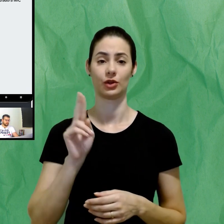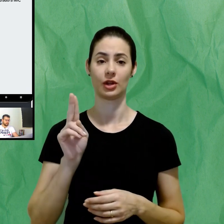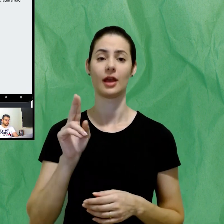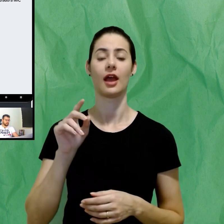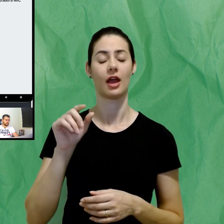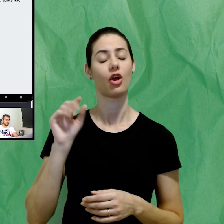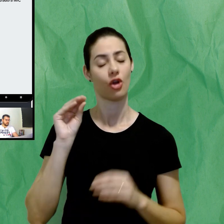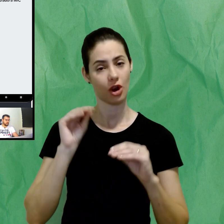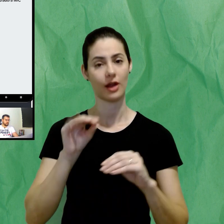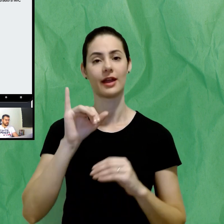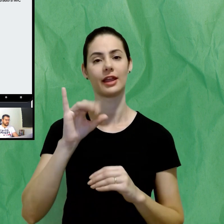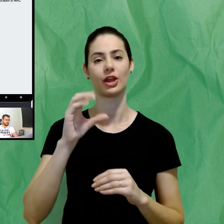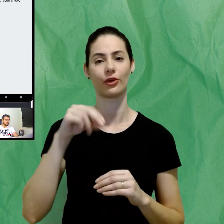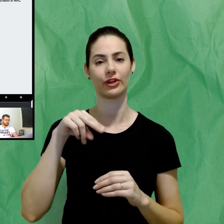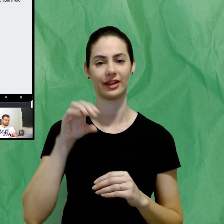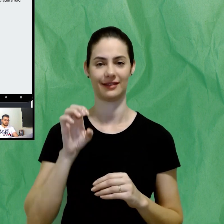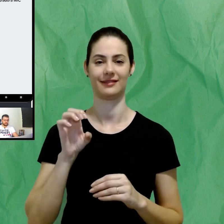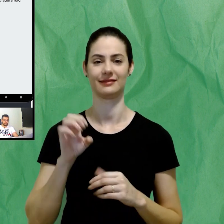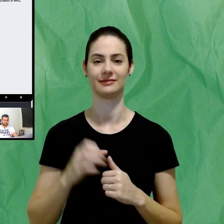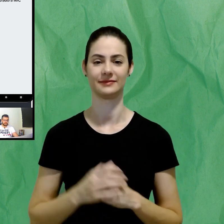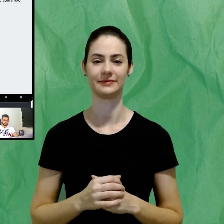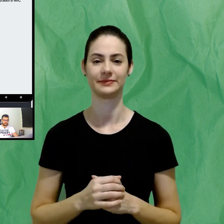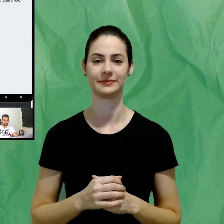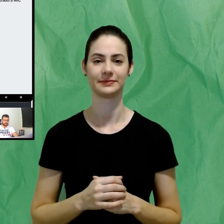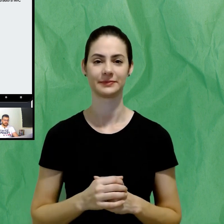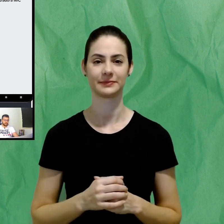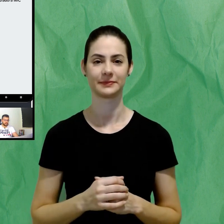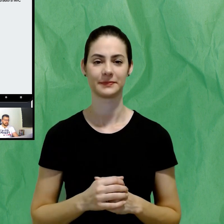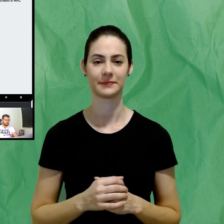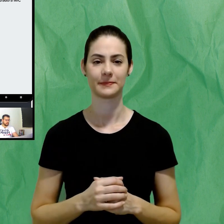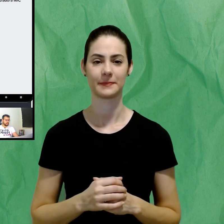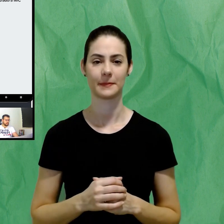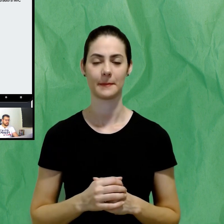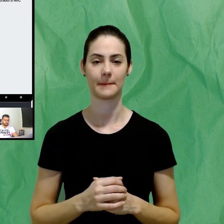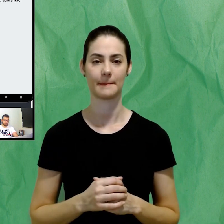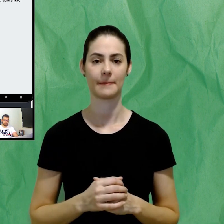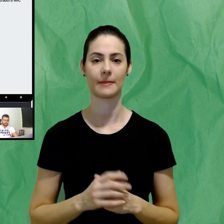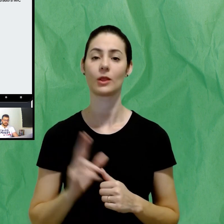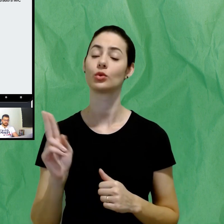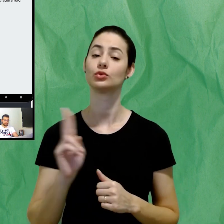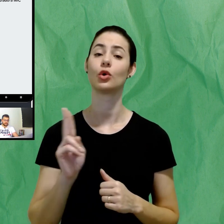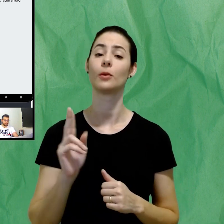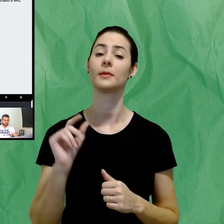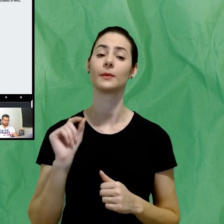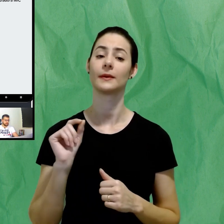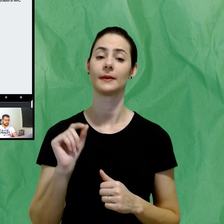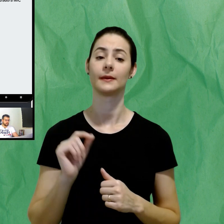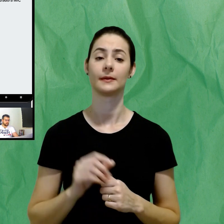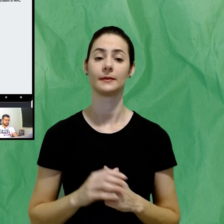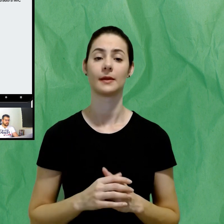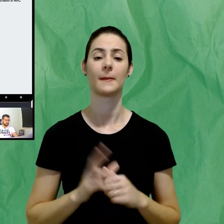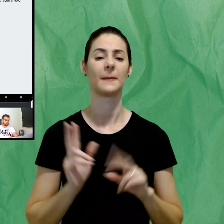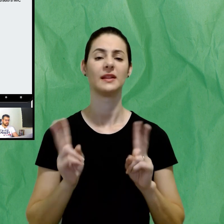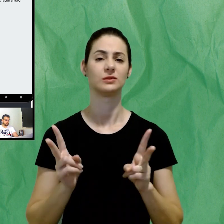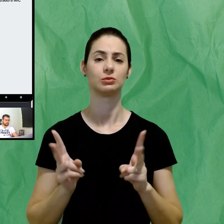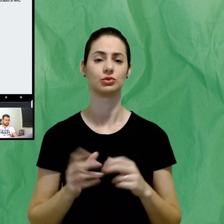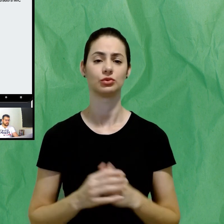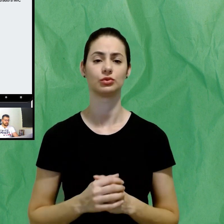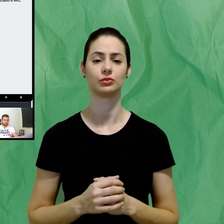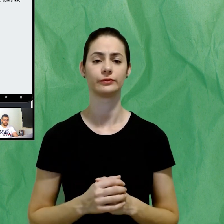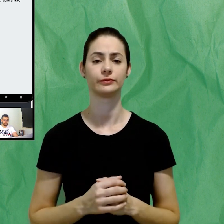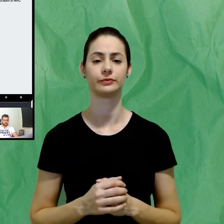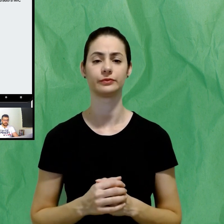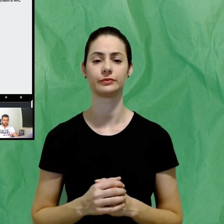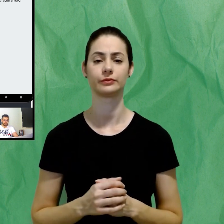o ícone. Então eu vou chamar esse ícone aqui do font, tá? E o nome dele lá é justamente esse mesmo,